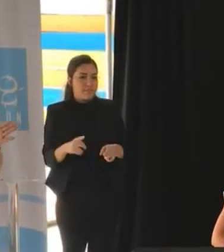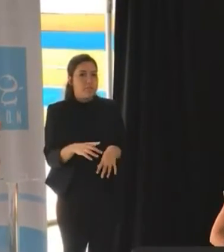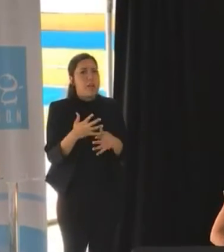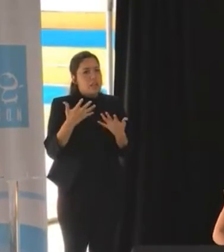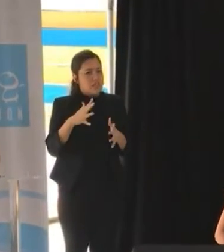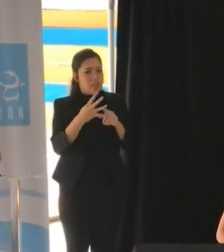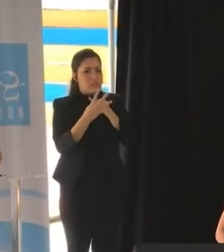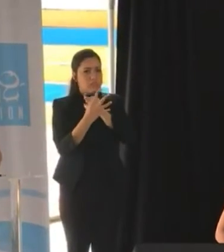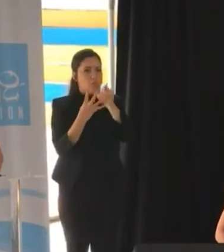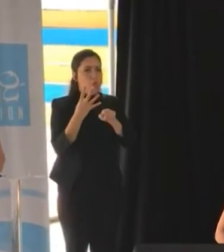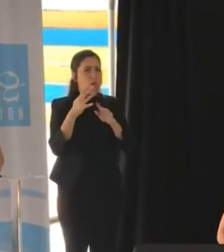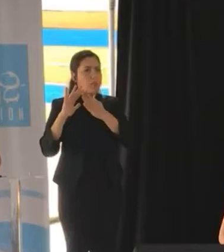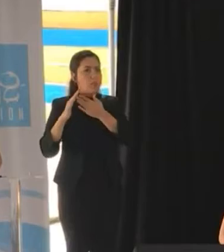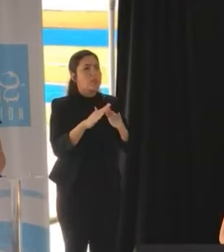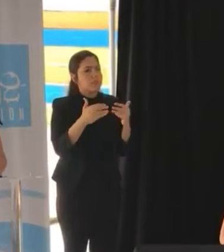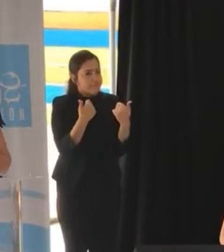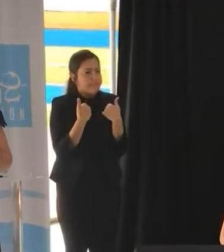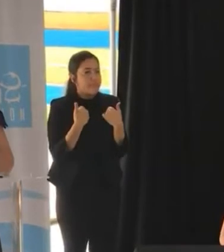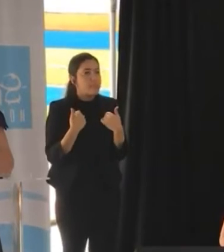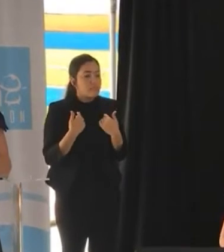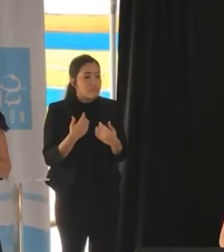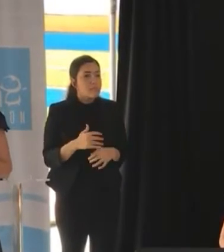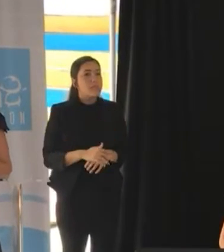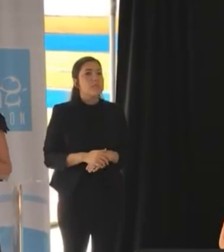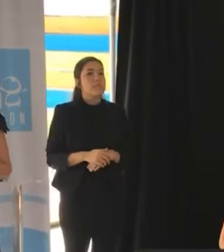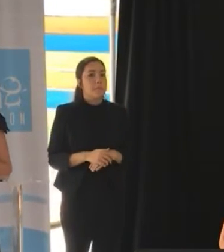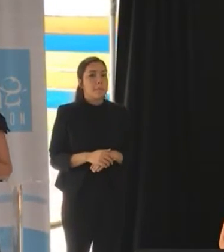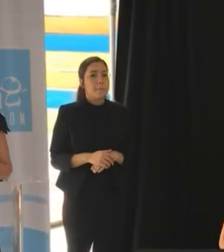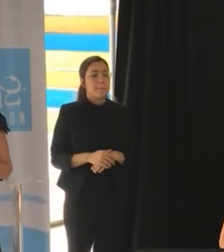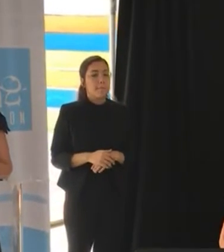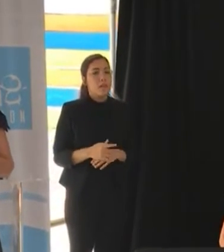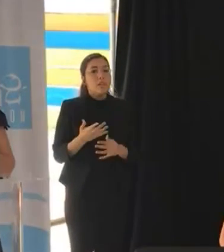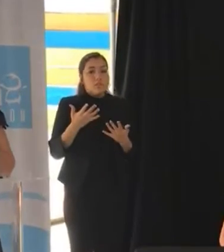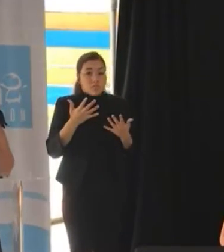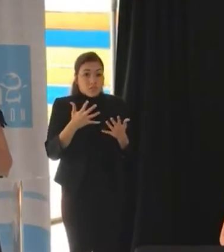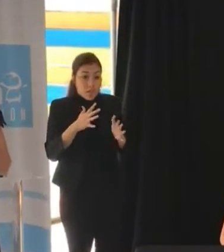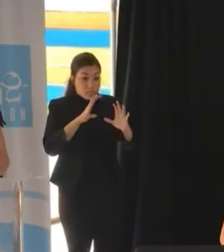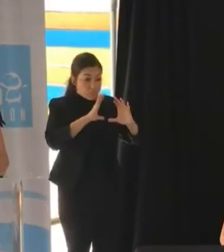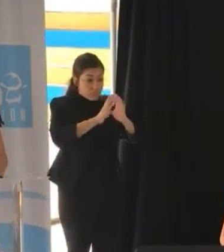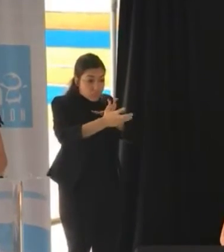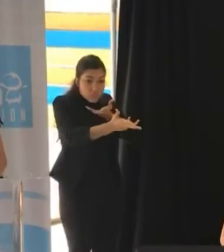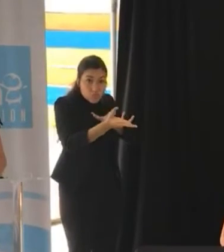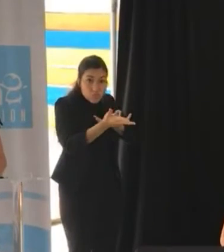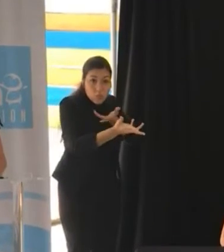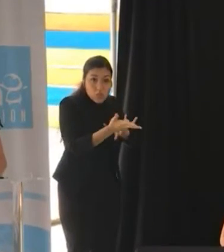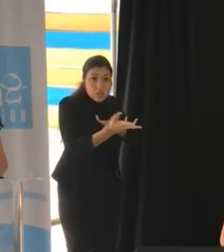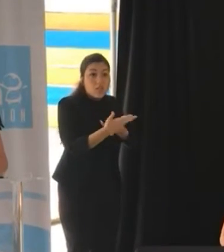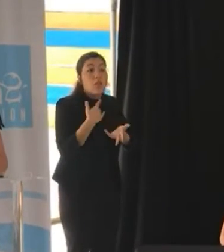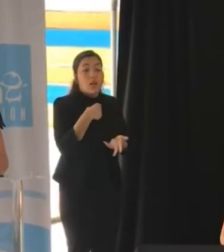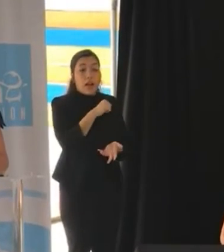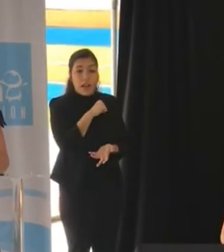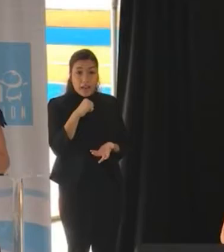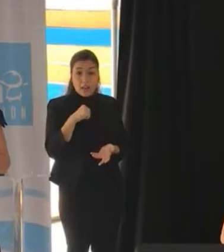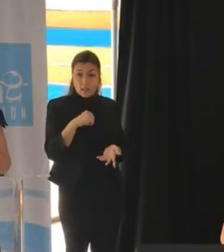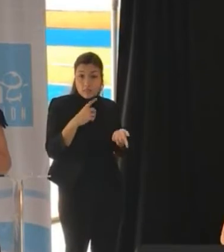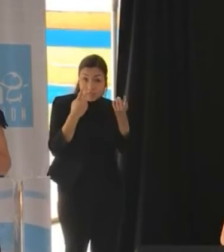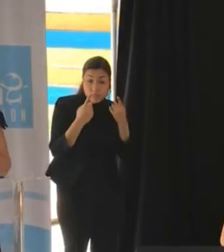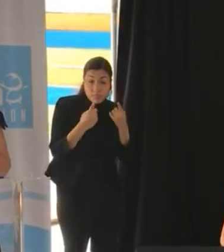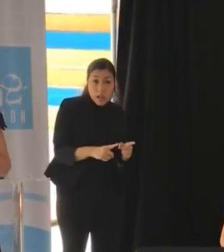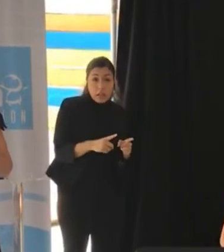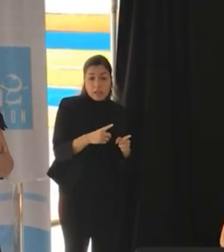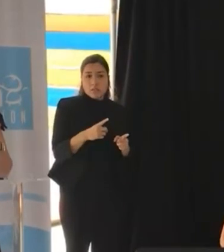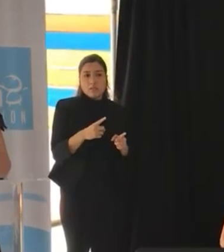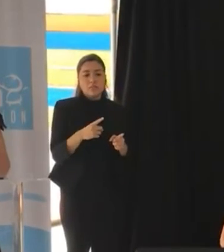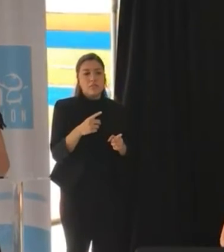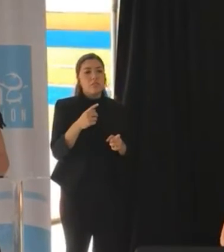semana. La formalidad en cómo se está ejecutando es una comunicación con el alcalde o con la persona designada del alcalde para